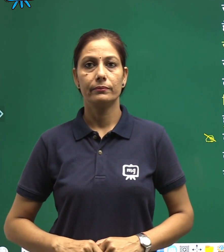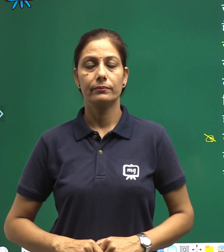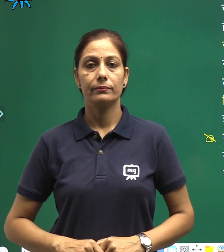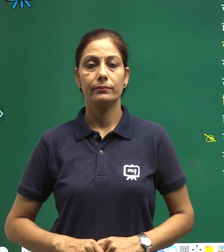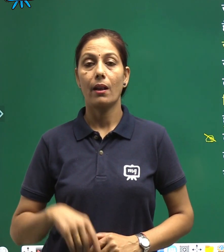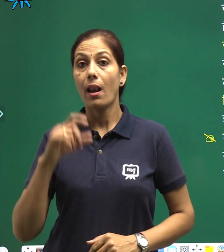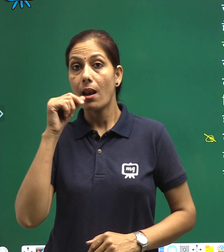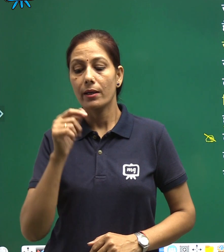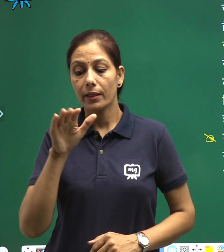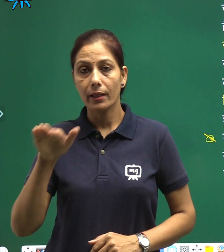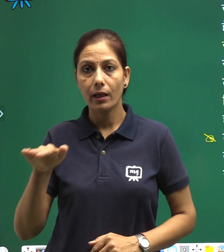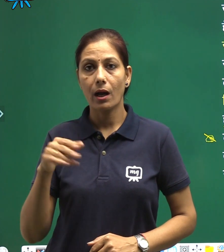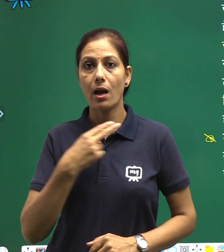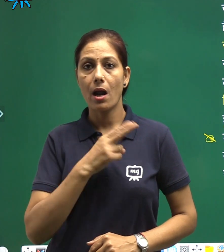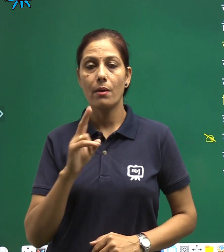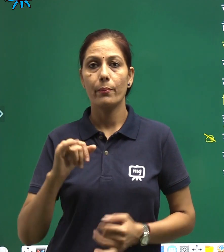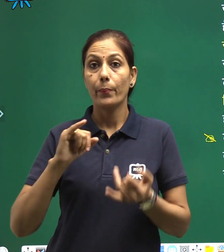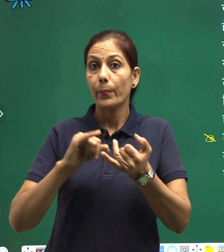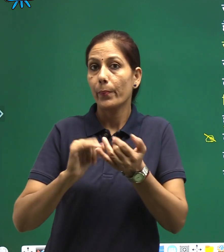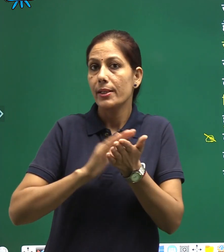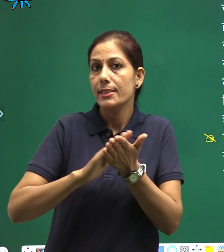लड़के का नाम शंकर है